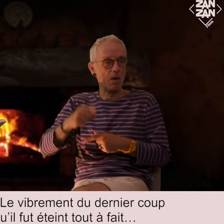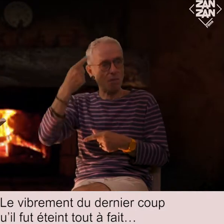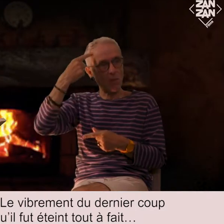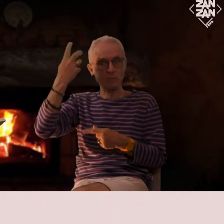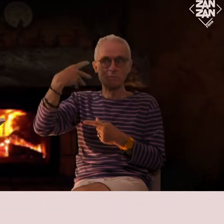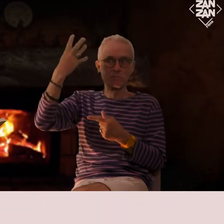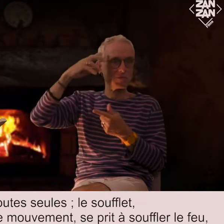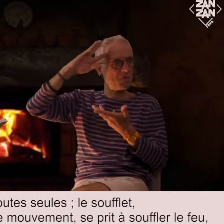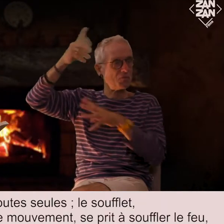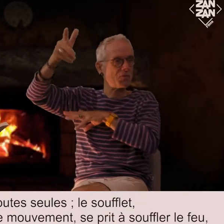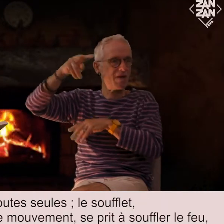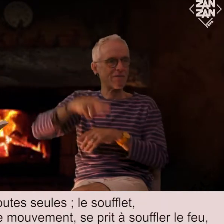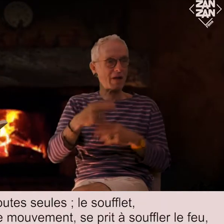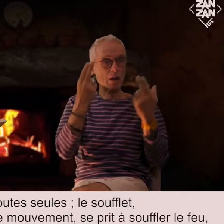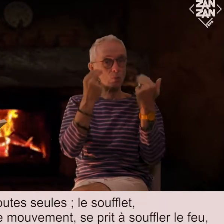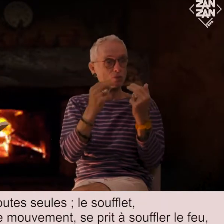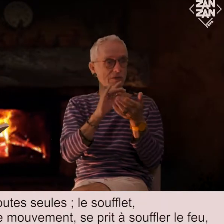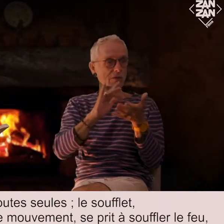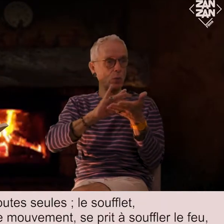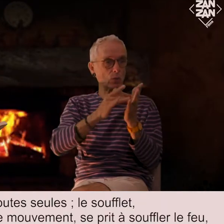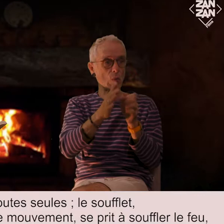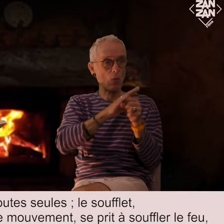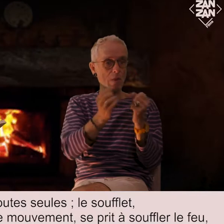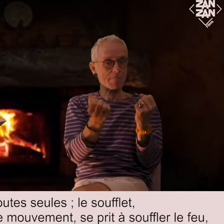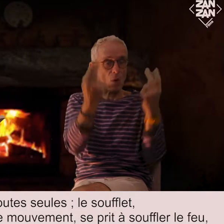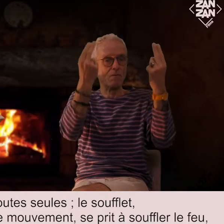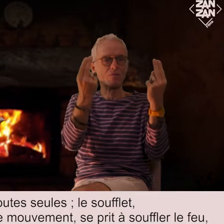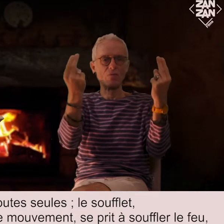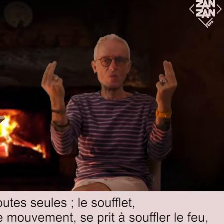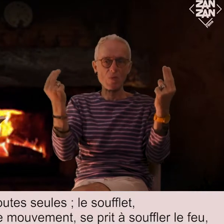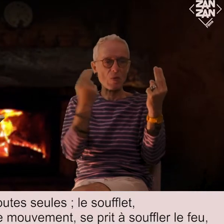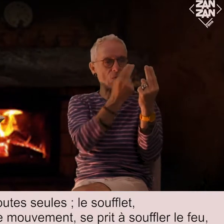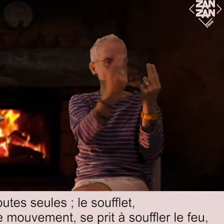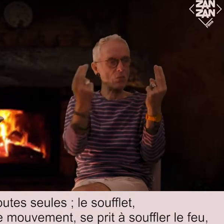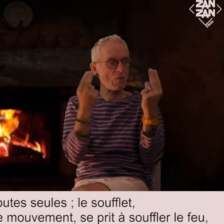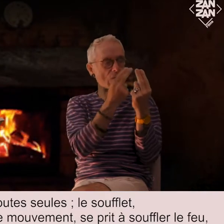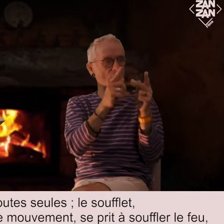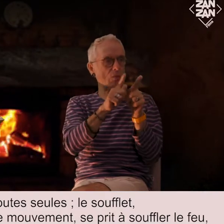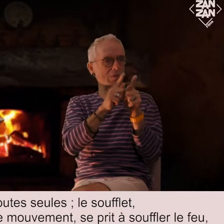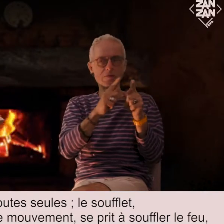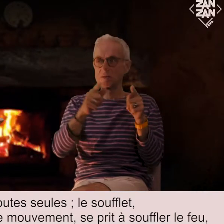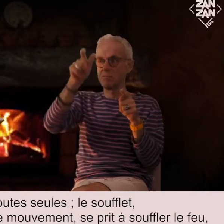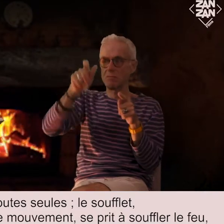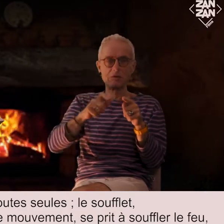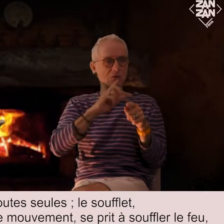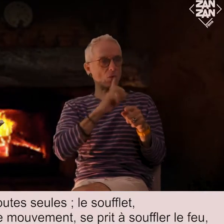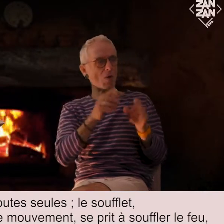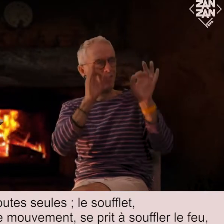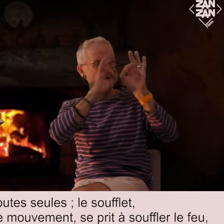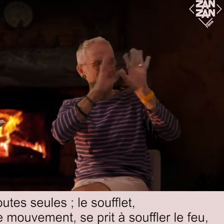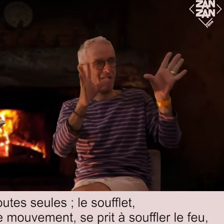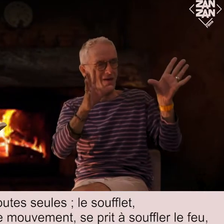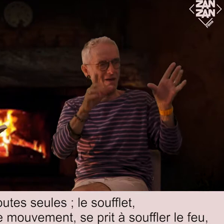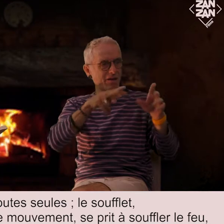un fou. Les bougies s'allumèrent toutes seules. Le soufflet, sans qu'aucun être visible lui imprima le mouvement,